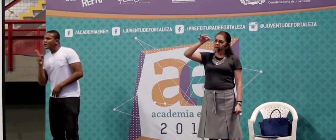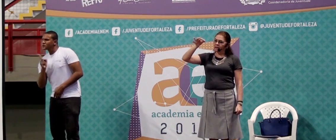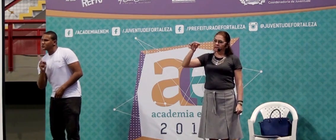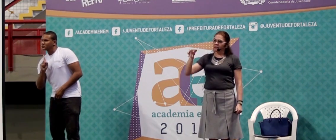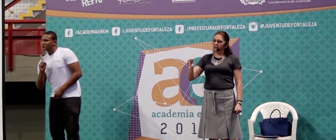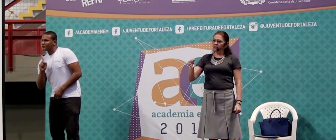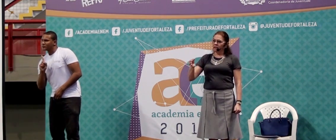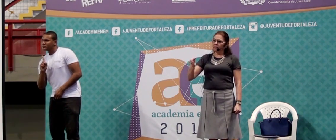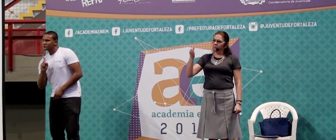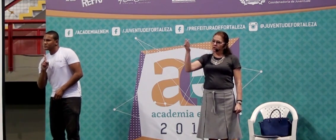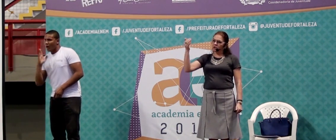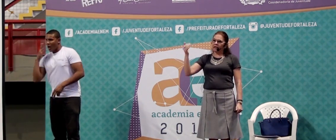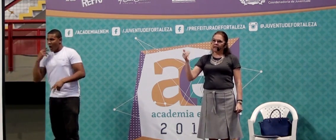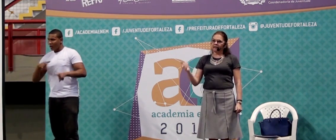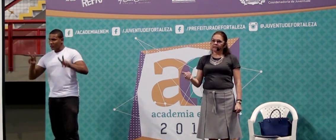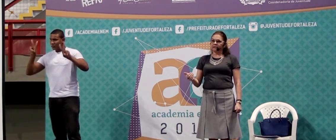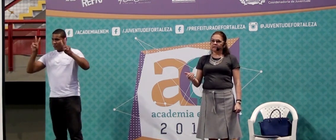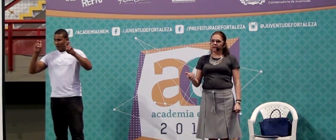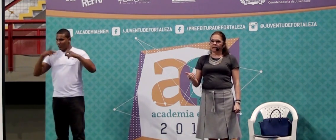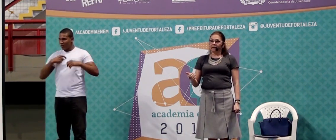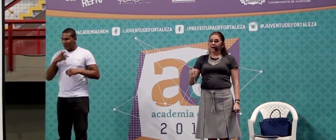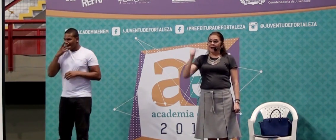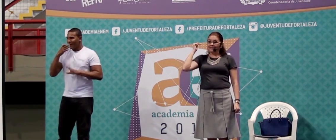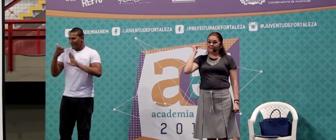2 primeiras linhas, pode chegar até a